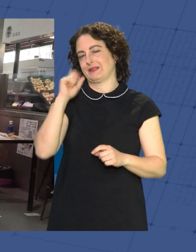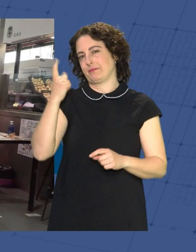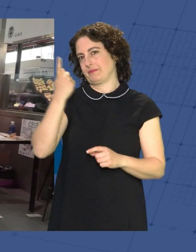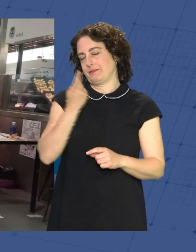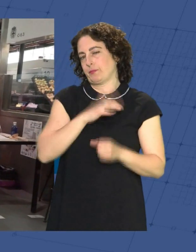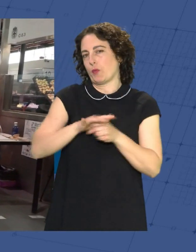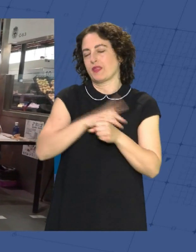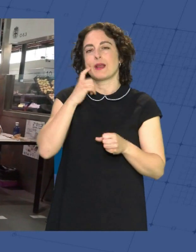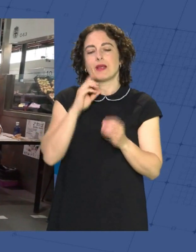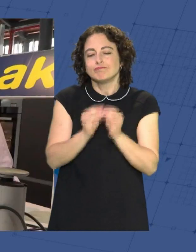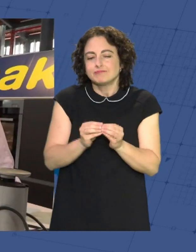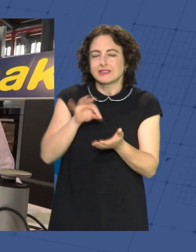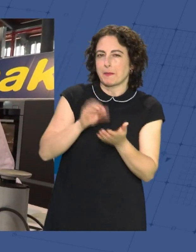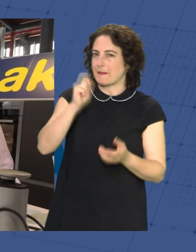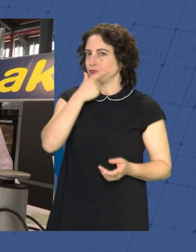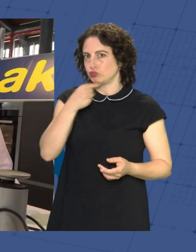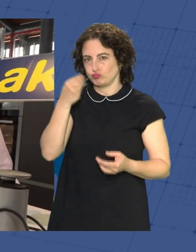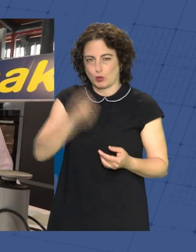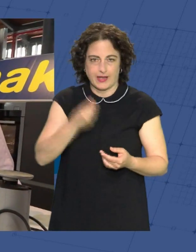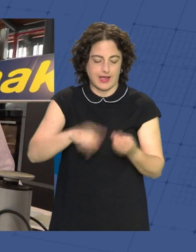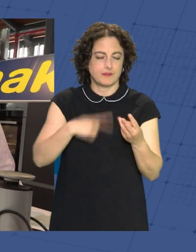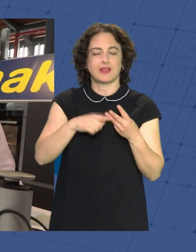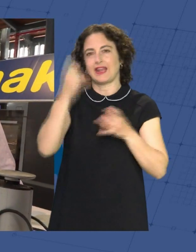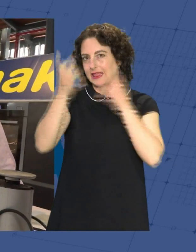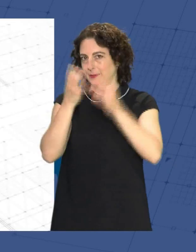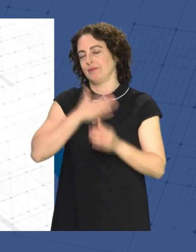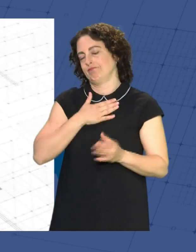más deliciosa, creativa y, cómo no, almeriense.